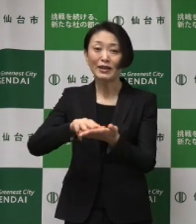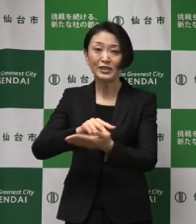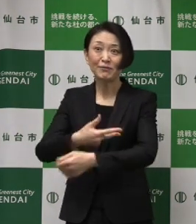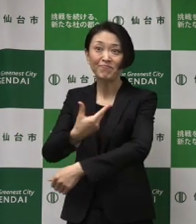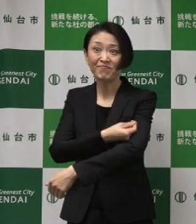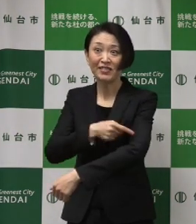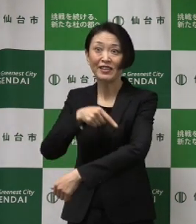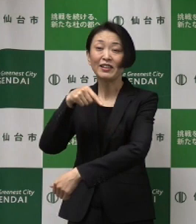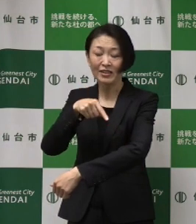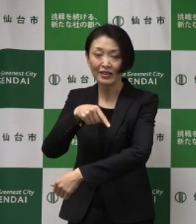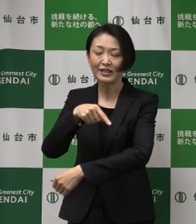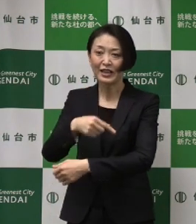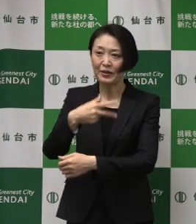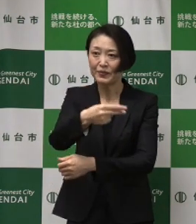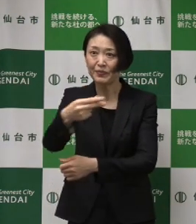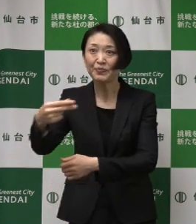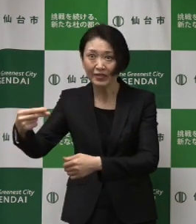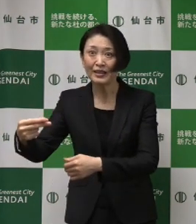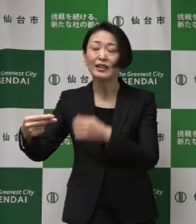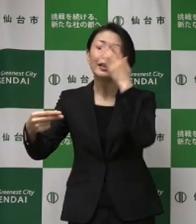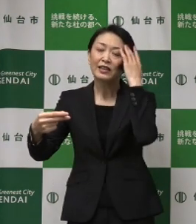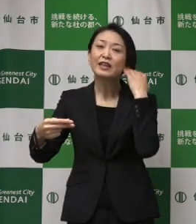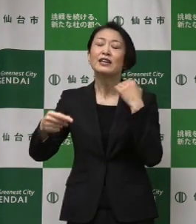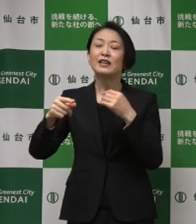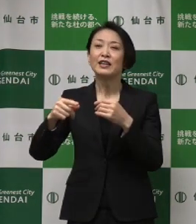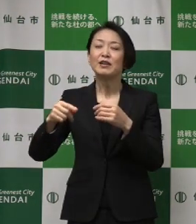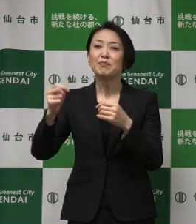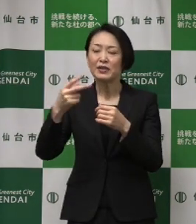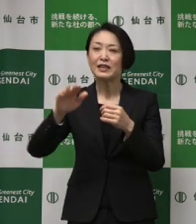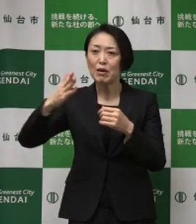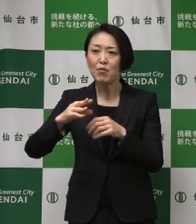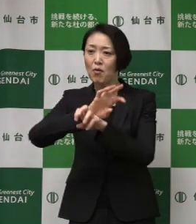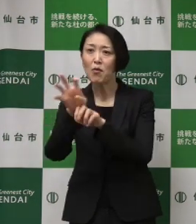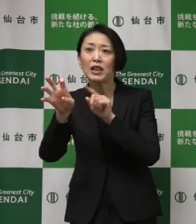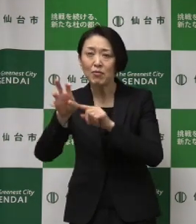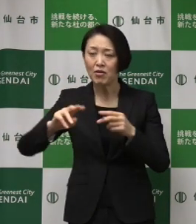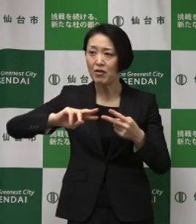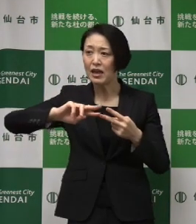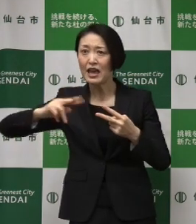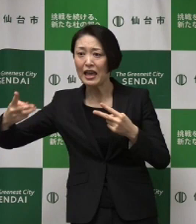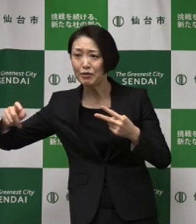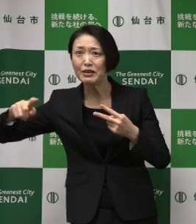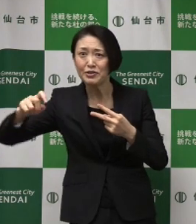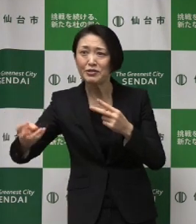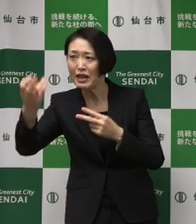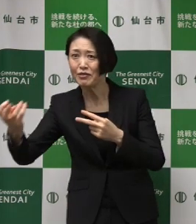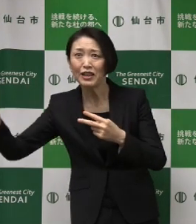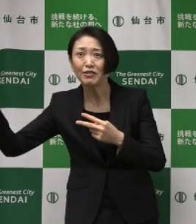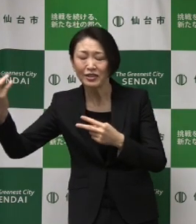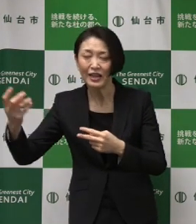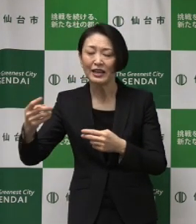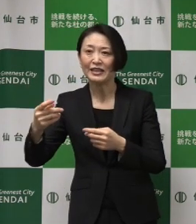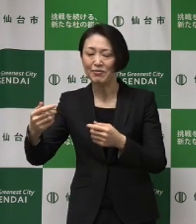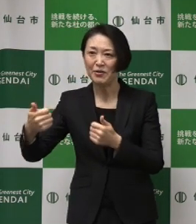も様々していて、人類に挑戦を挑んでるわけです。それをですね、私たちがワクチンの